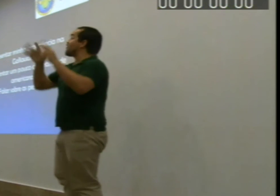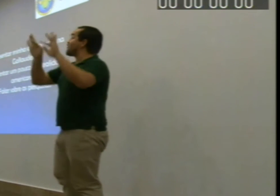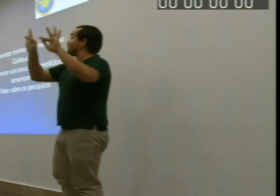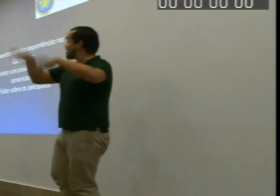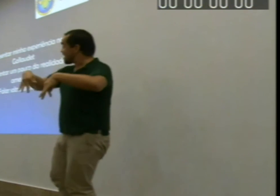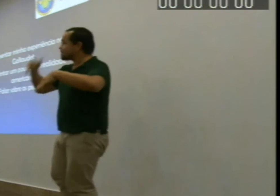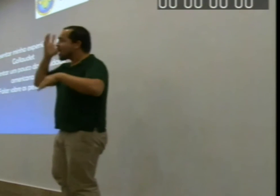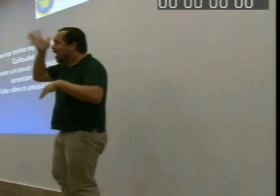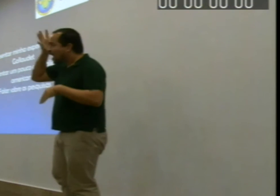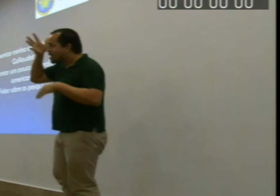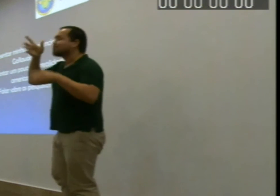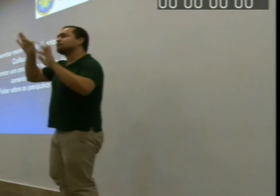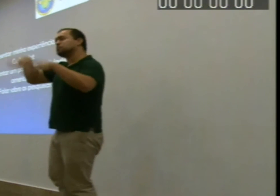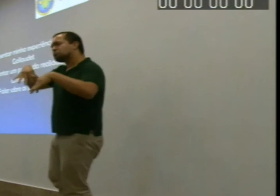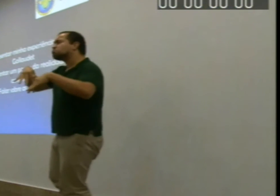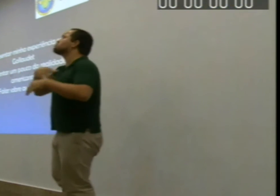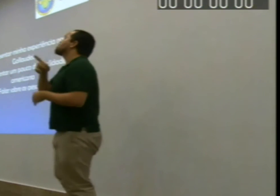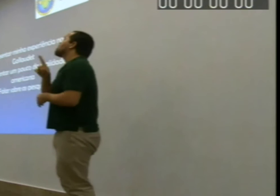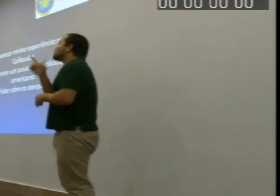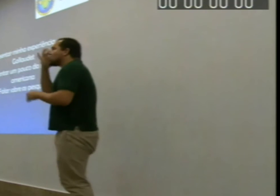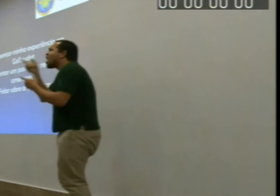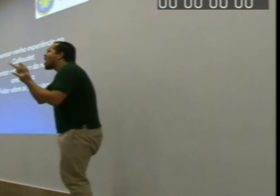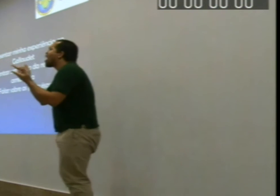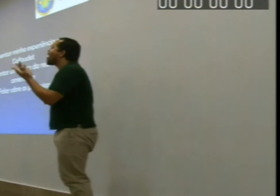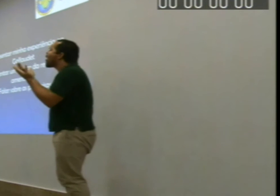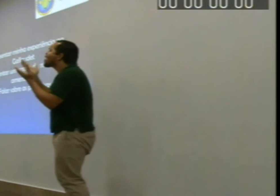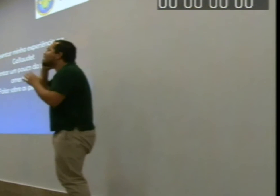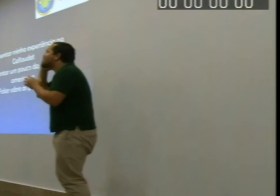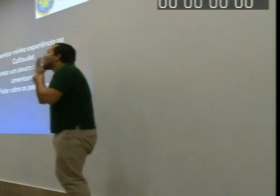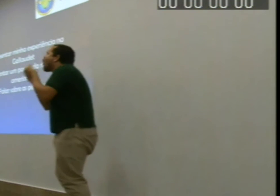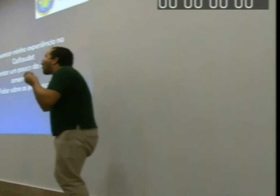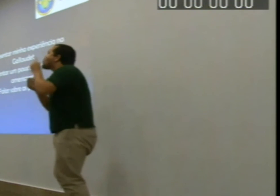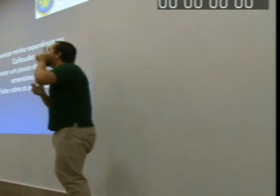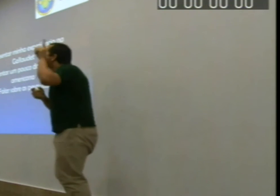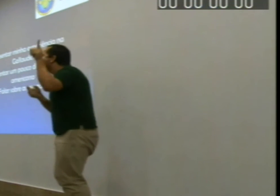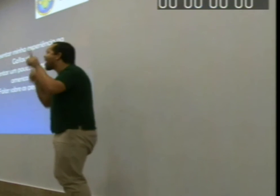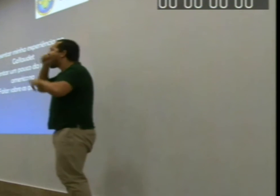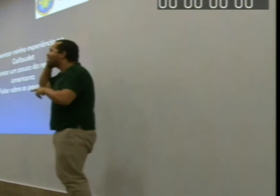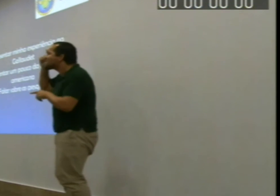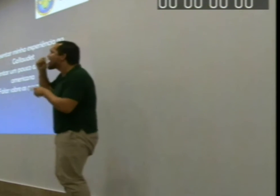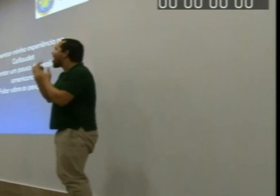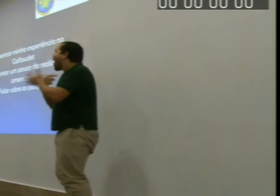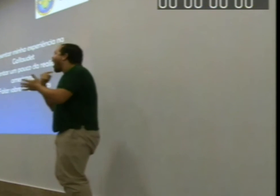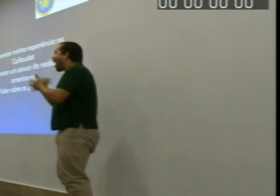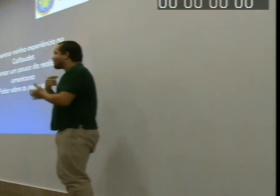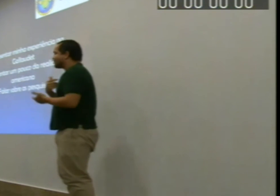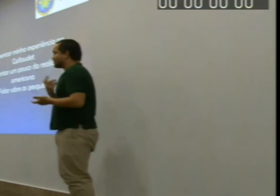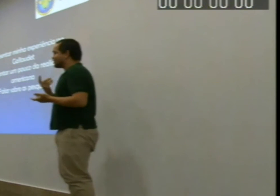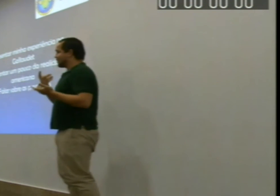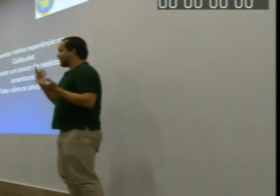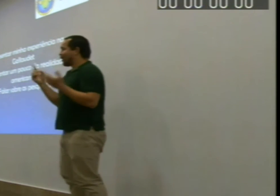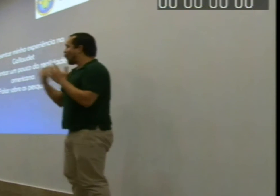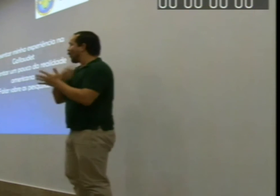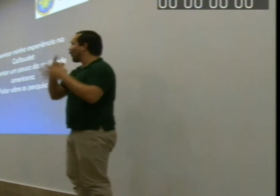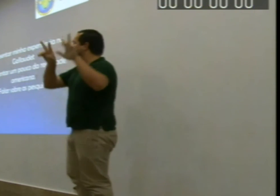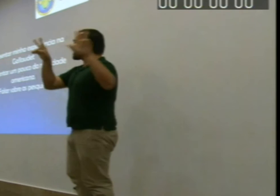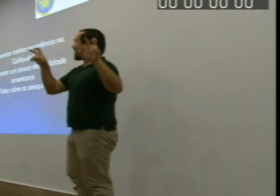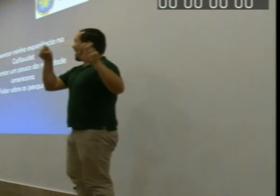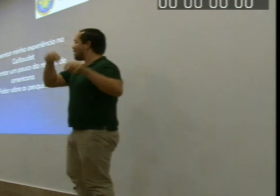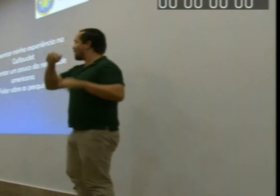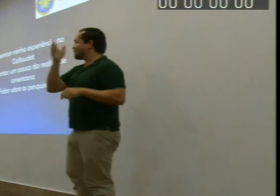me questionavam no final da palestra sempre as pessoas querendo saber como que é lá na gud sempre